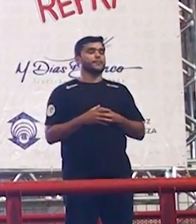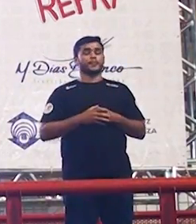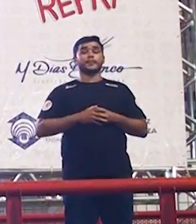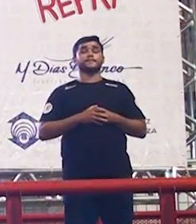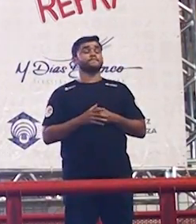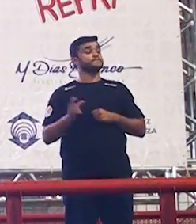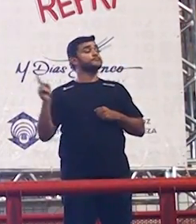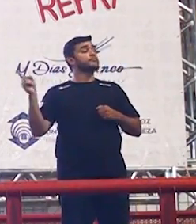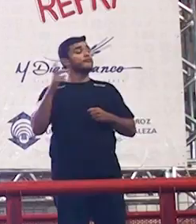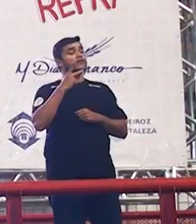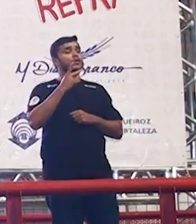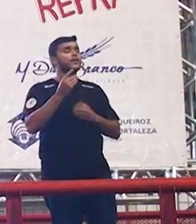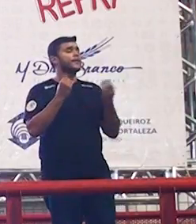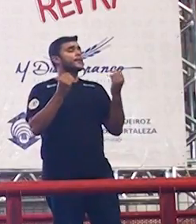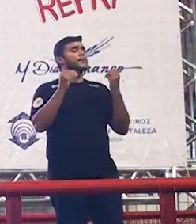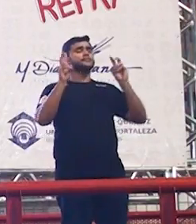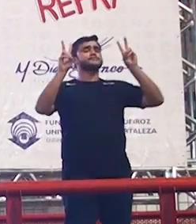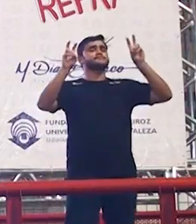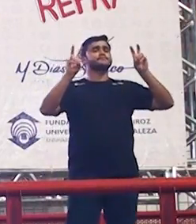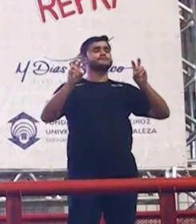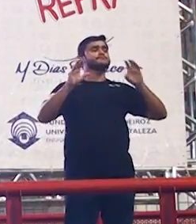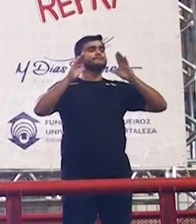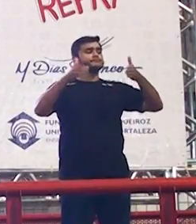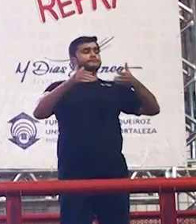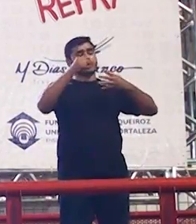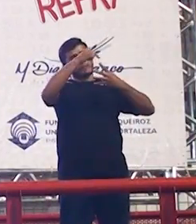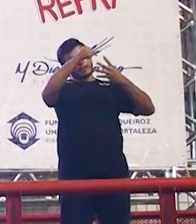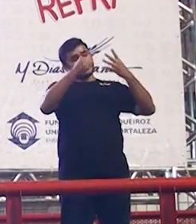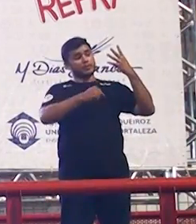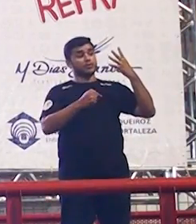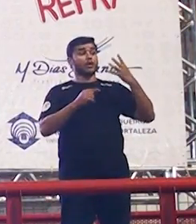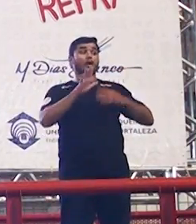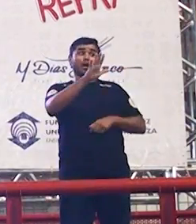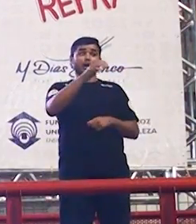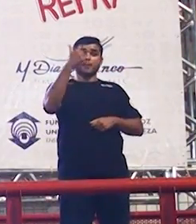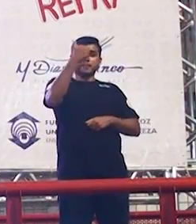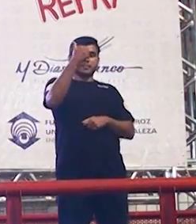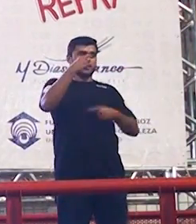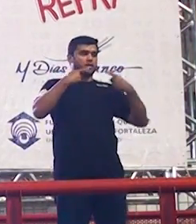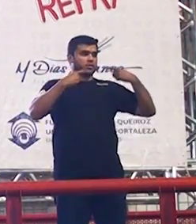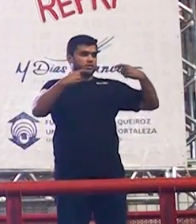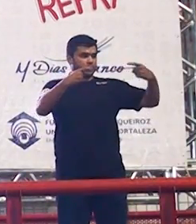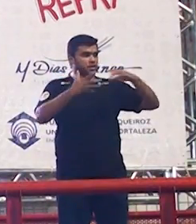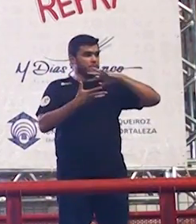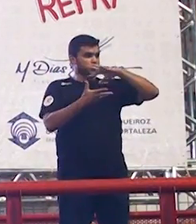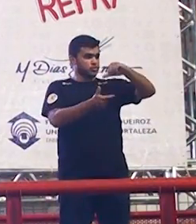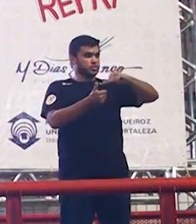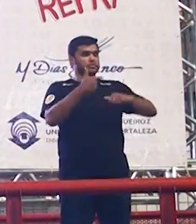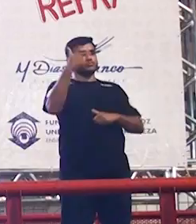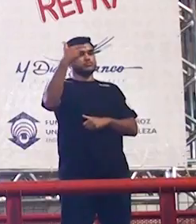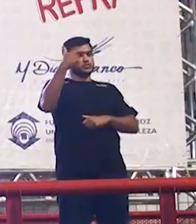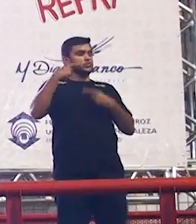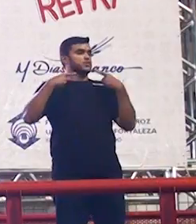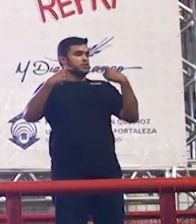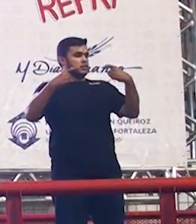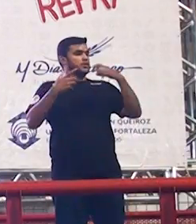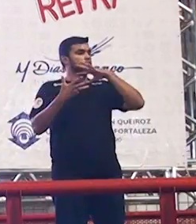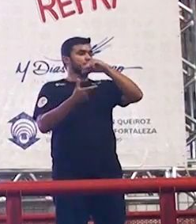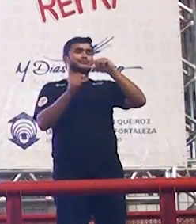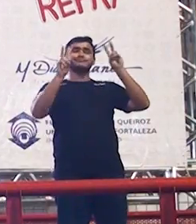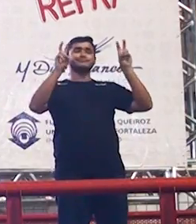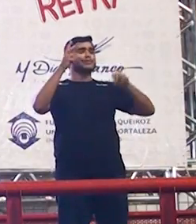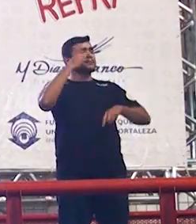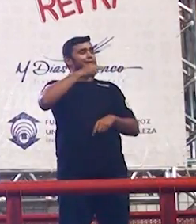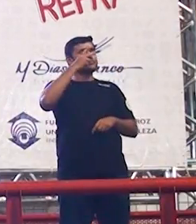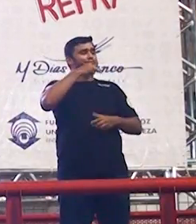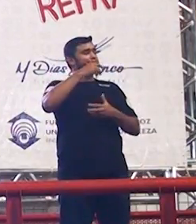Fernandes, além desses 4 tópicos, olha como é difícil. Primeira Guerra Mundial e Segunda, cara. Anota aí, Primeira Guerra Mundial e Segunda. Se